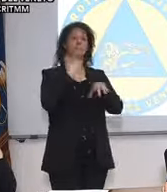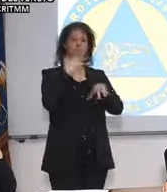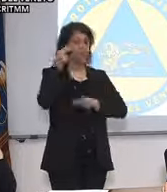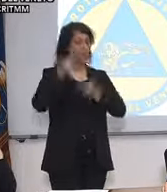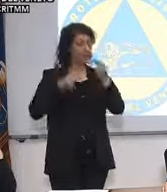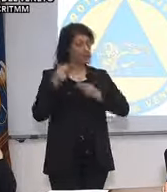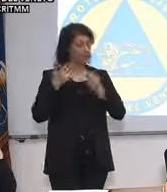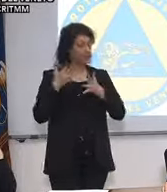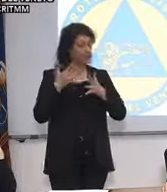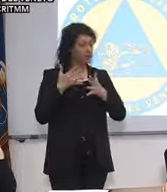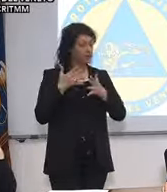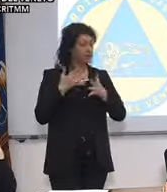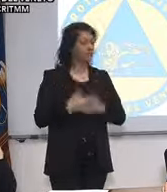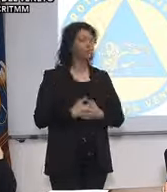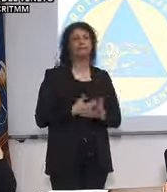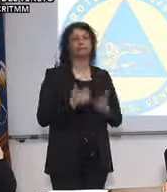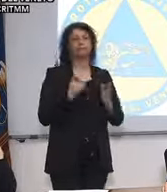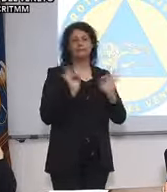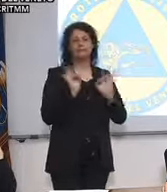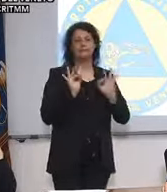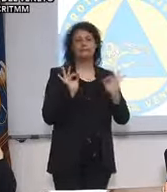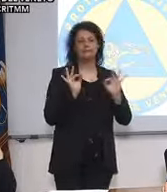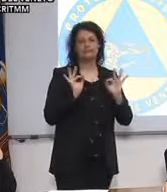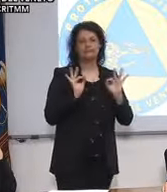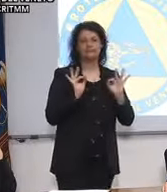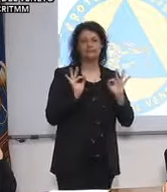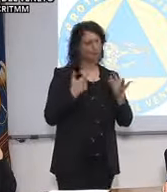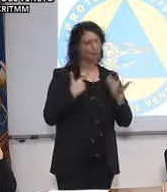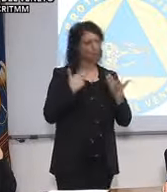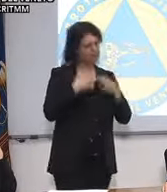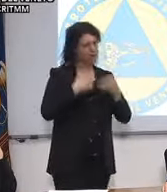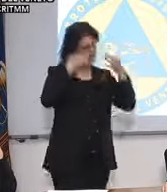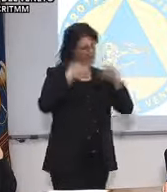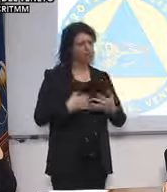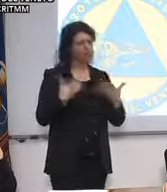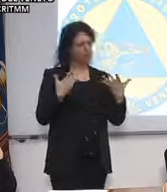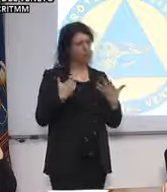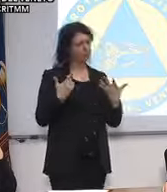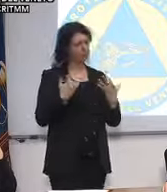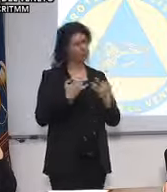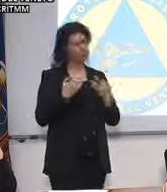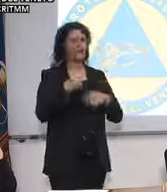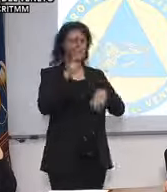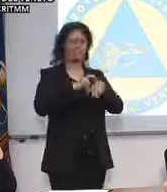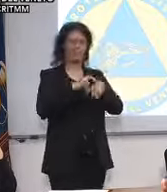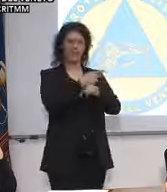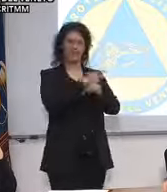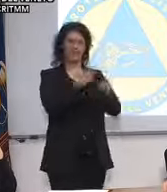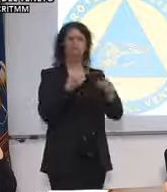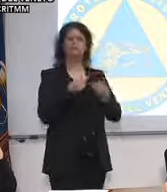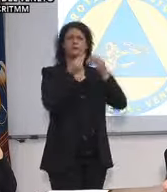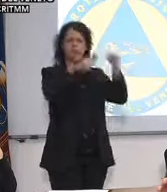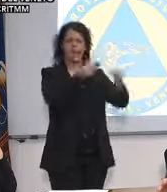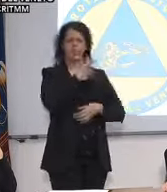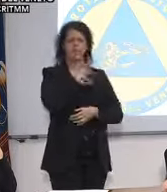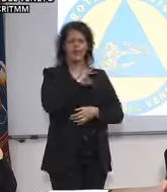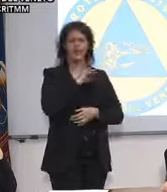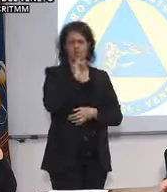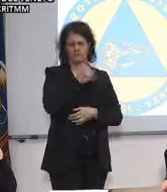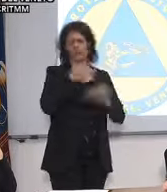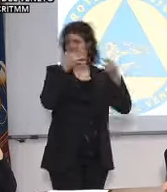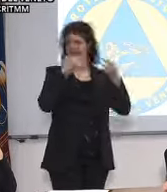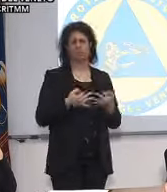è stato deciso, giustamente come avevo anticipato, di riconoscere un premio anche in maniera meritocratica rispetto all'esposizione, eccetera,